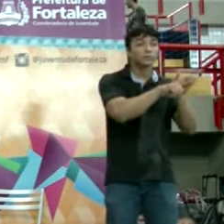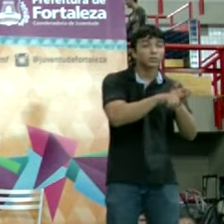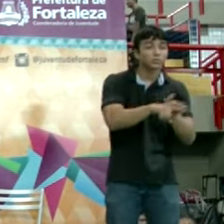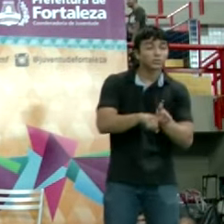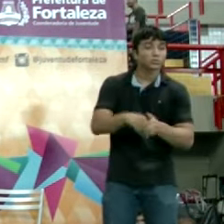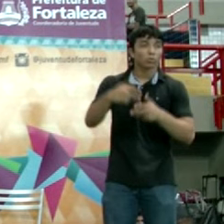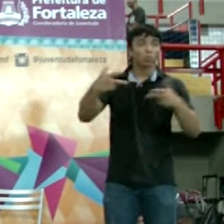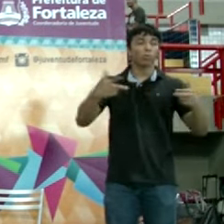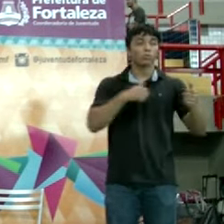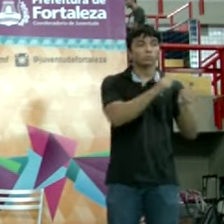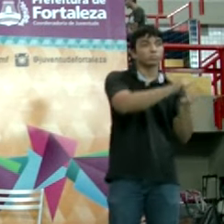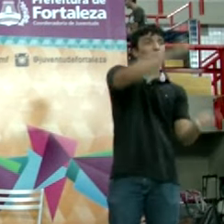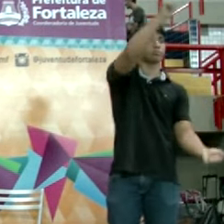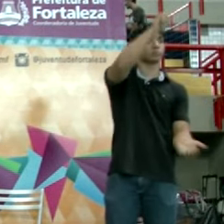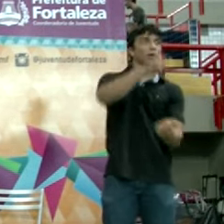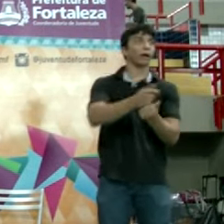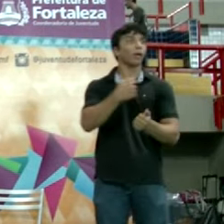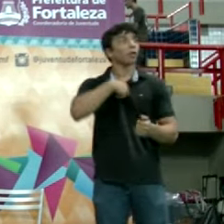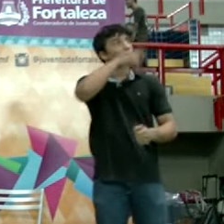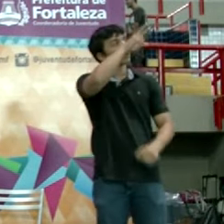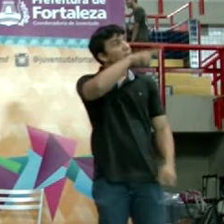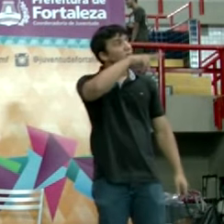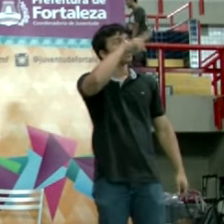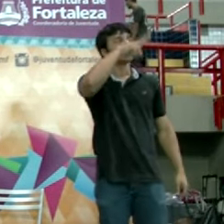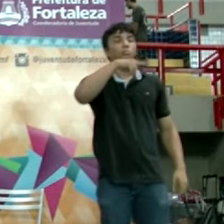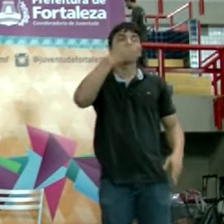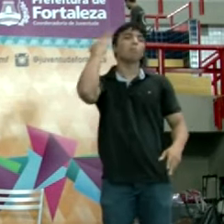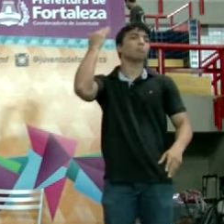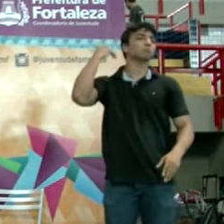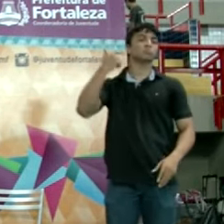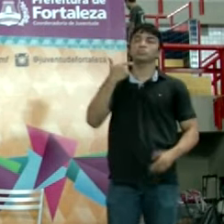científica. Eu não tinha o que fazer. Não tinha, na época,